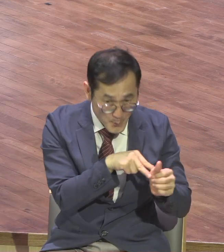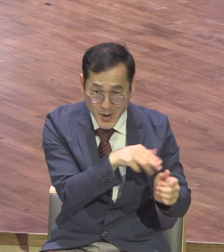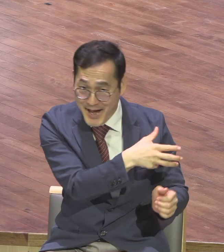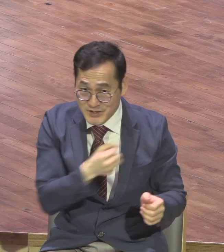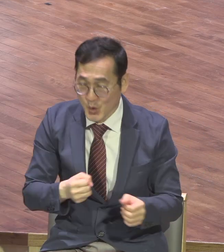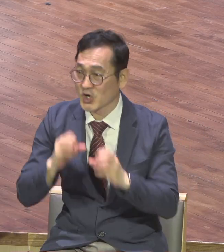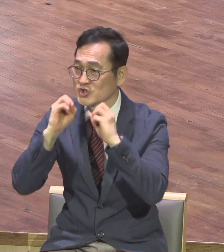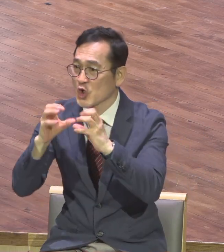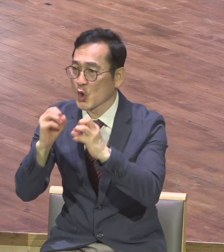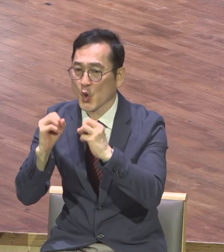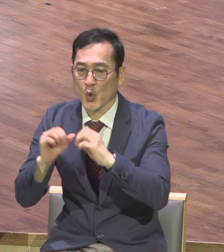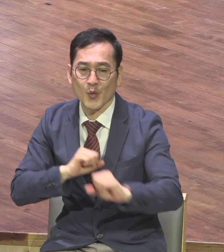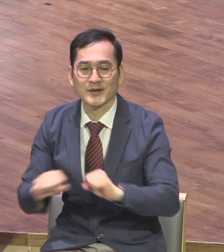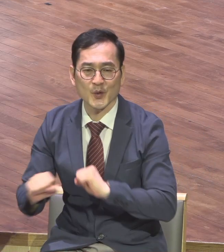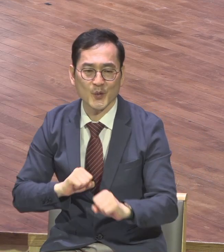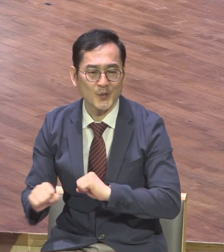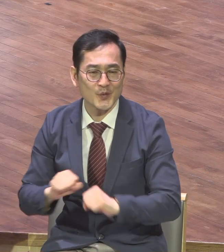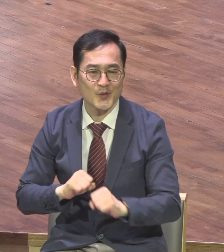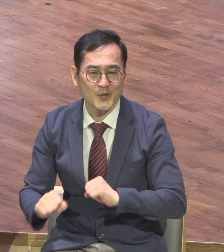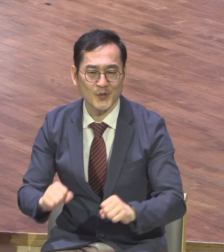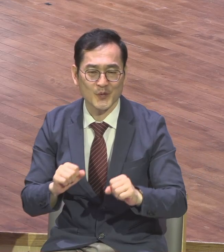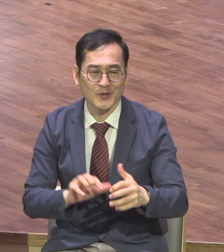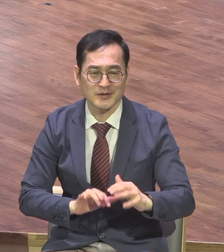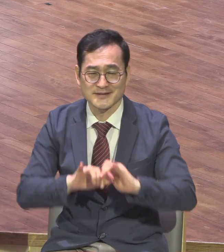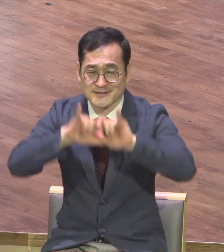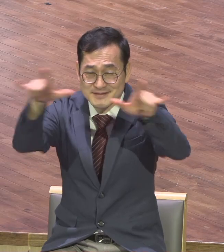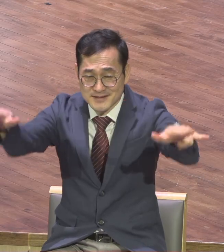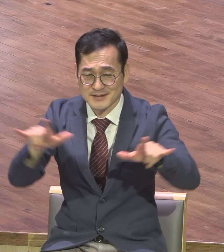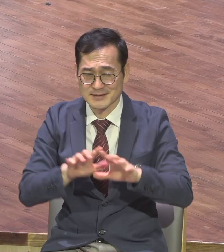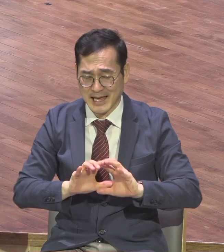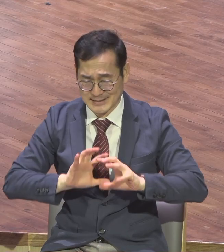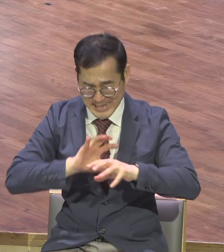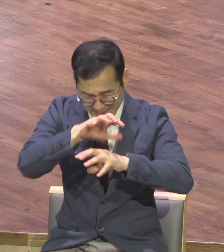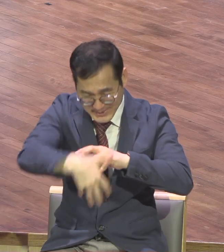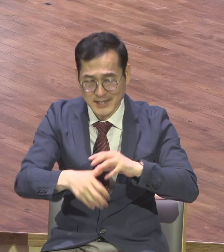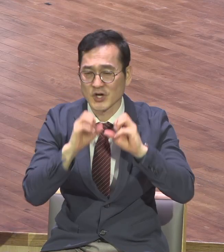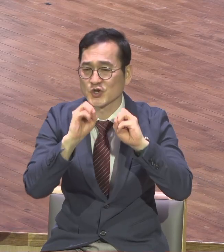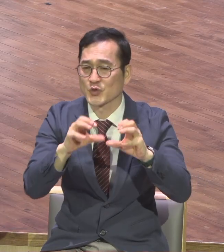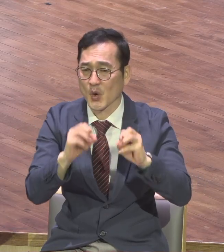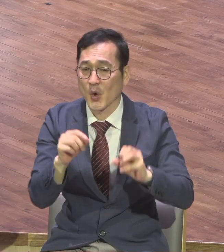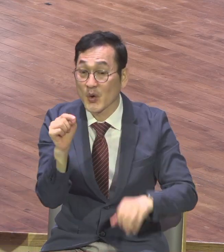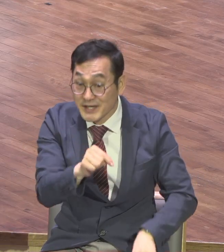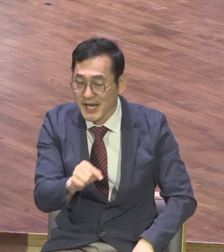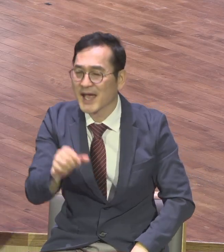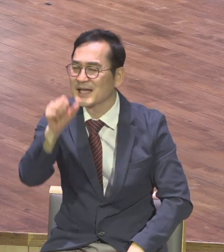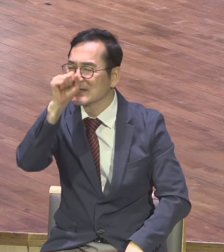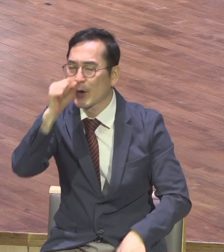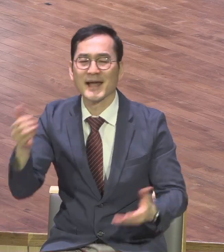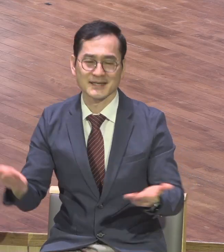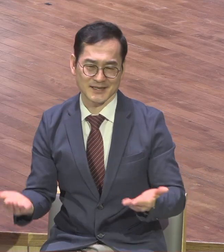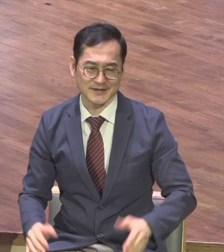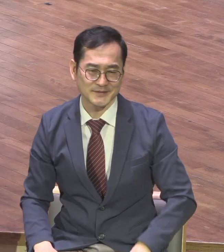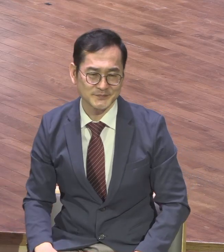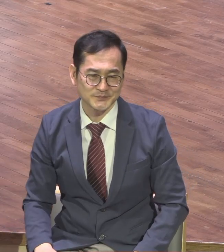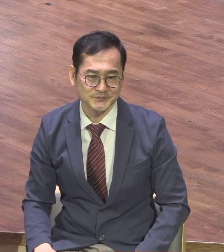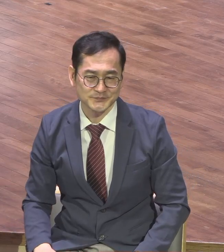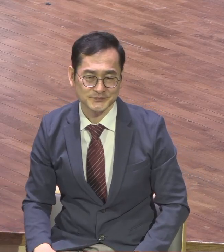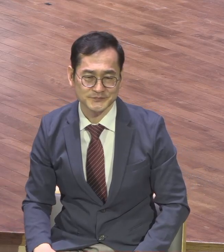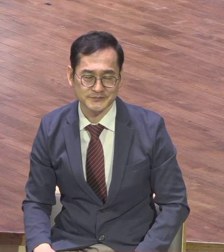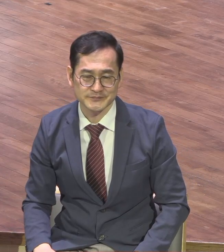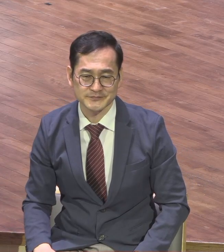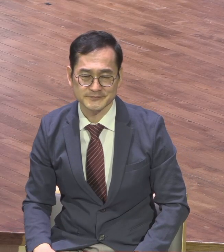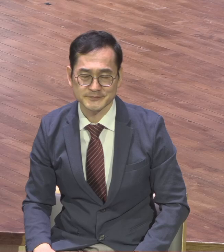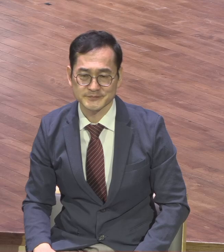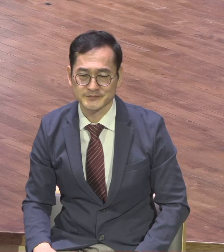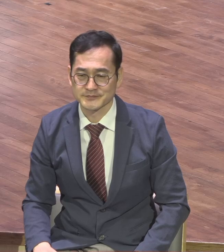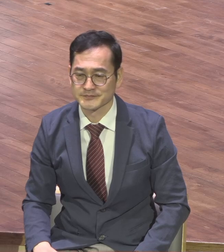지상 최고의 선한 일이에요. 하나님께서 우리 주신 선교 주도권을 놓치지 말아야